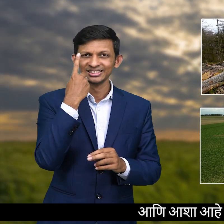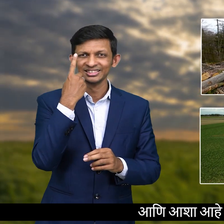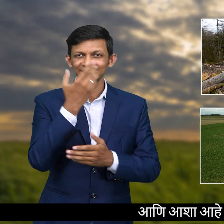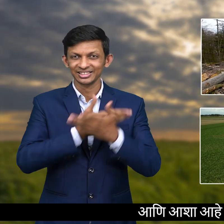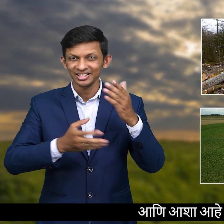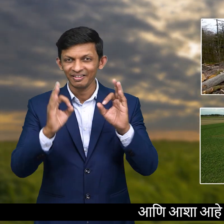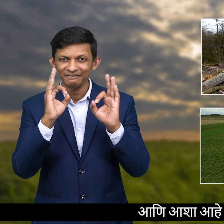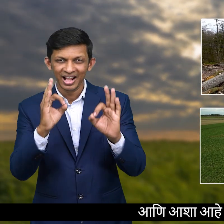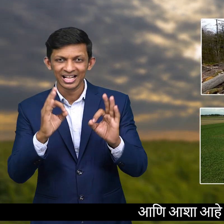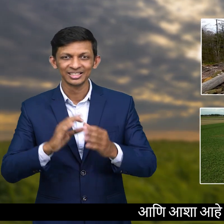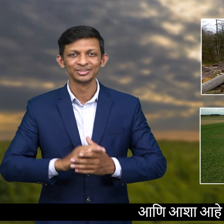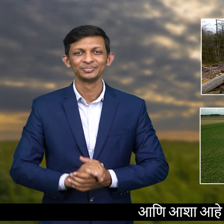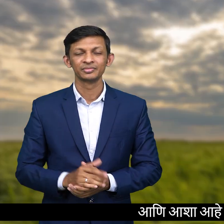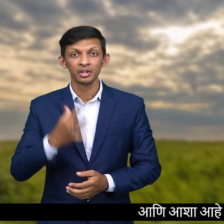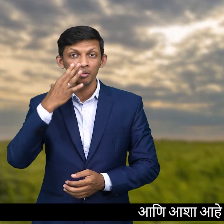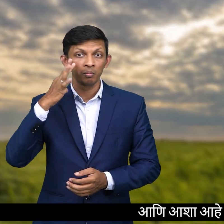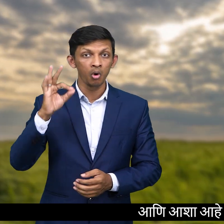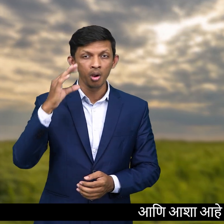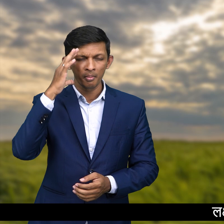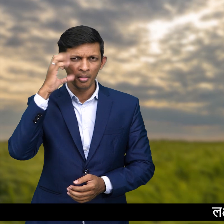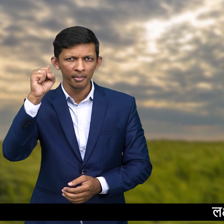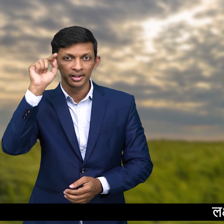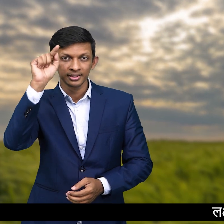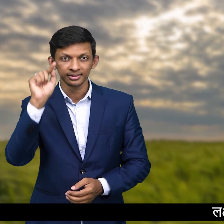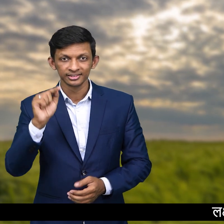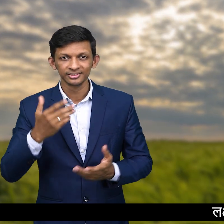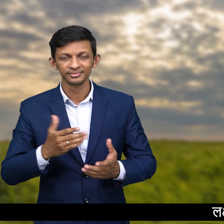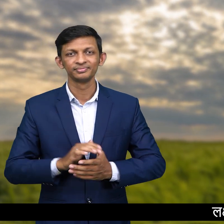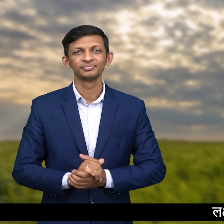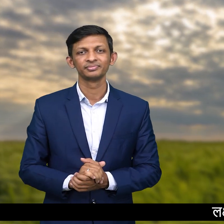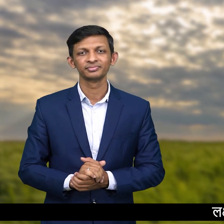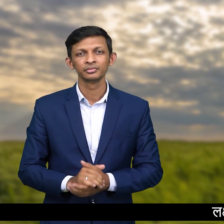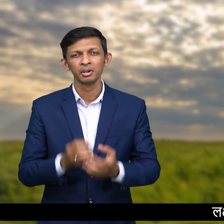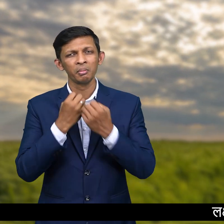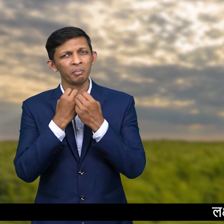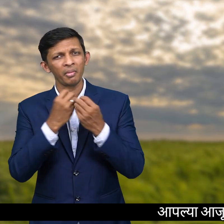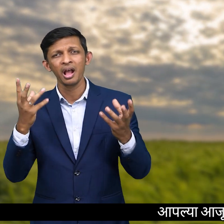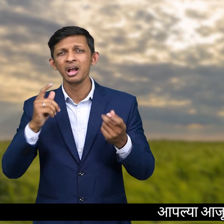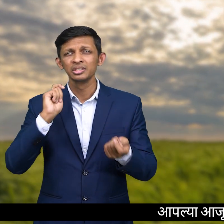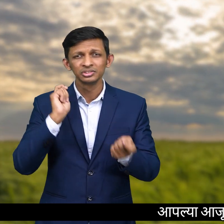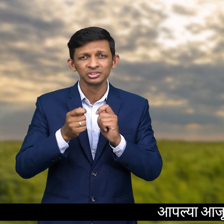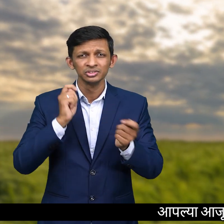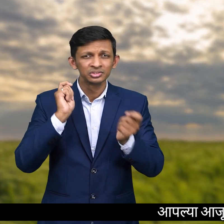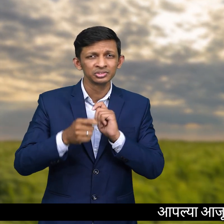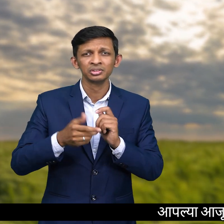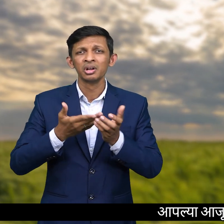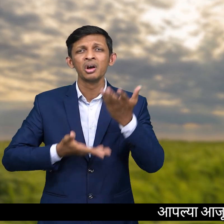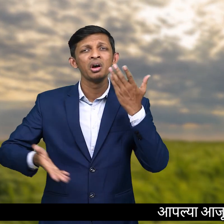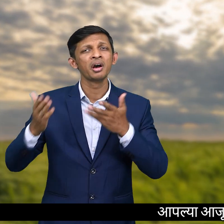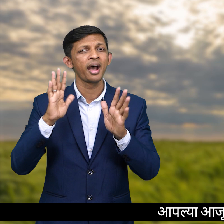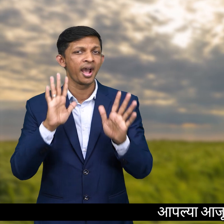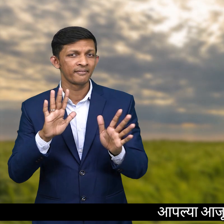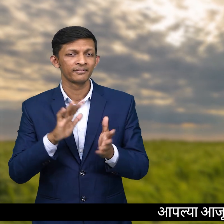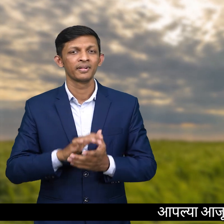की तुम्हाला ते चांगले समजले असेल. लक्षात ठेवण्याजोगे मुद्दे: आपल्या आजूबाजूला